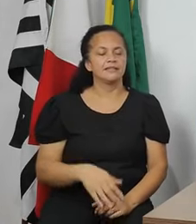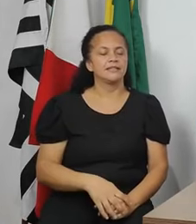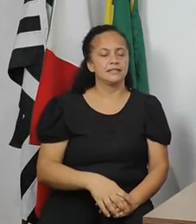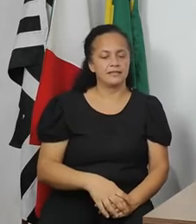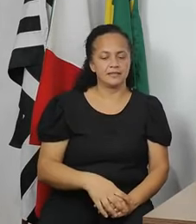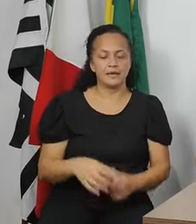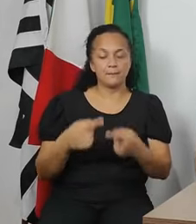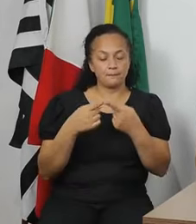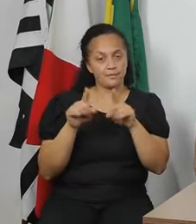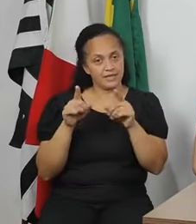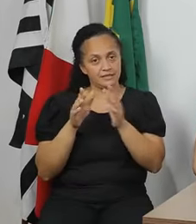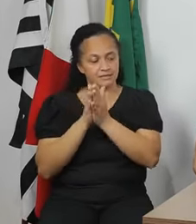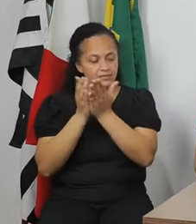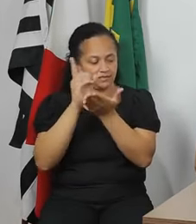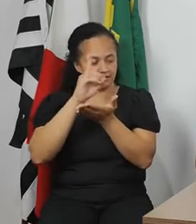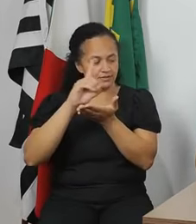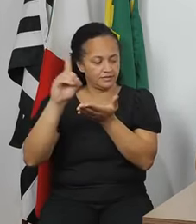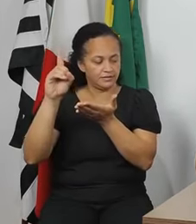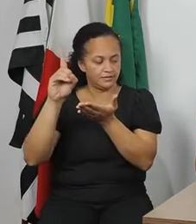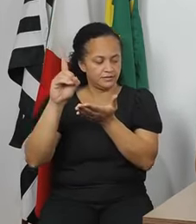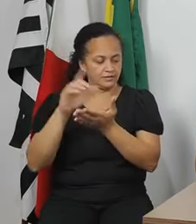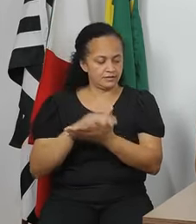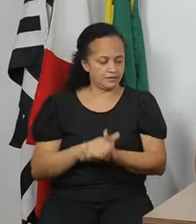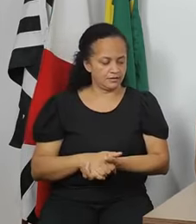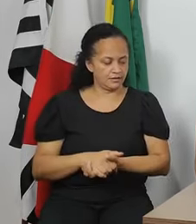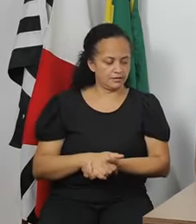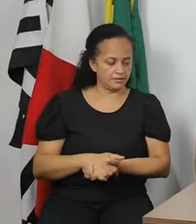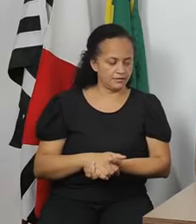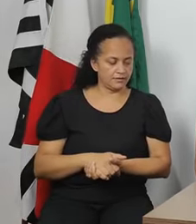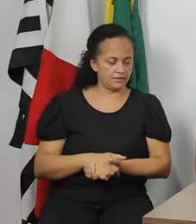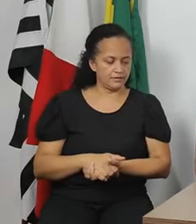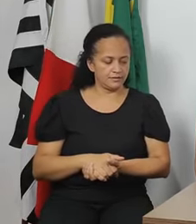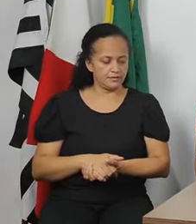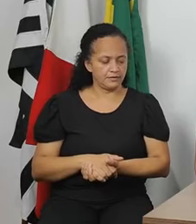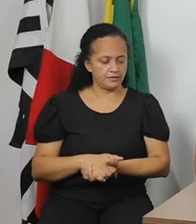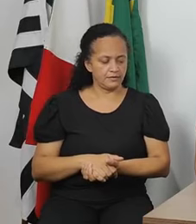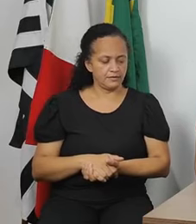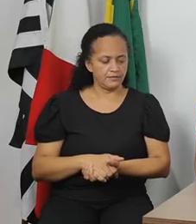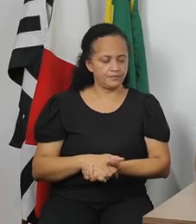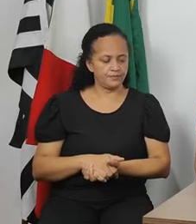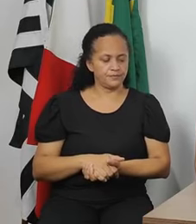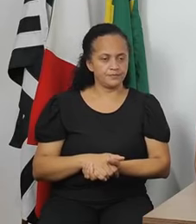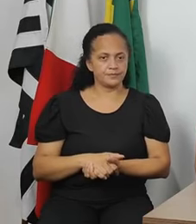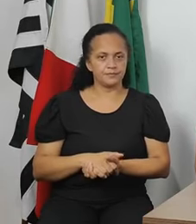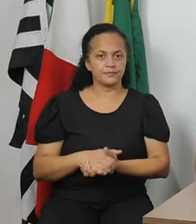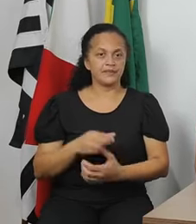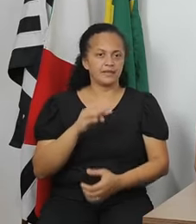na Bíblia fala, até para fechar, eu não ia nem falar, mas eu tô aqui nesse assunto, lá em